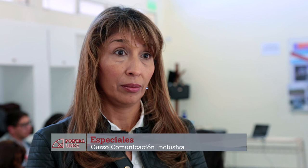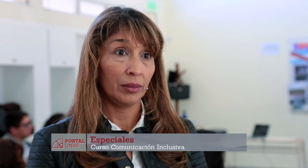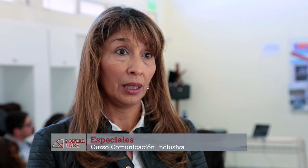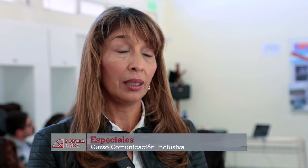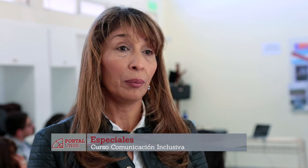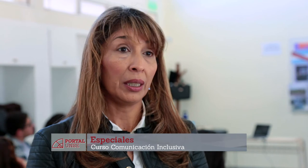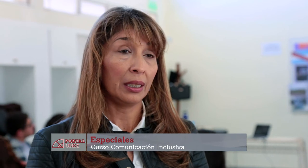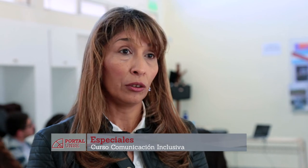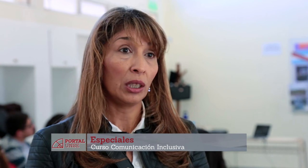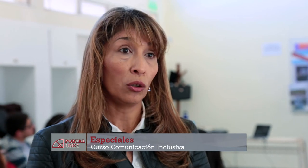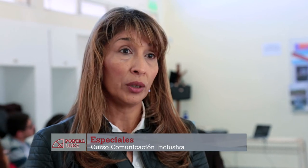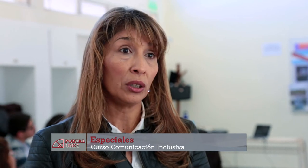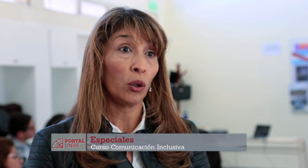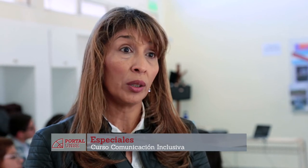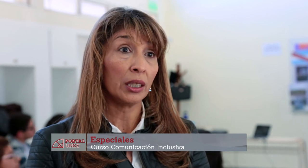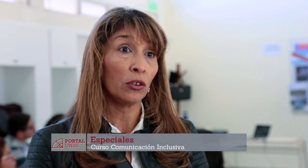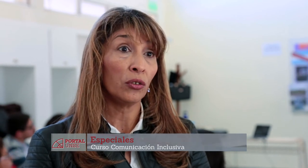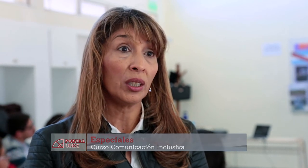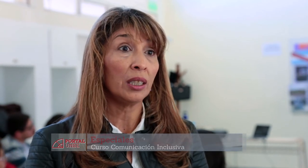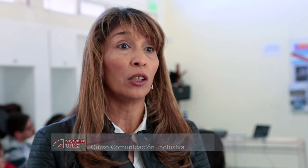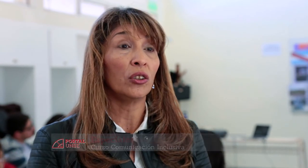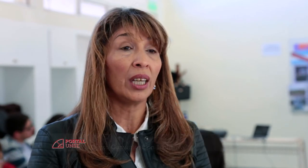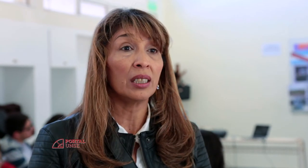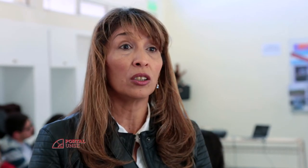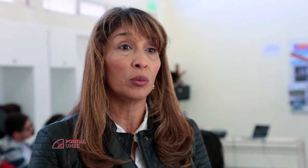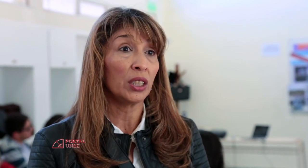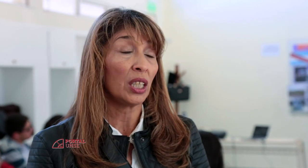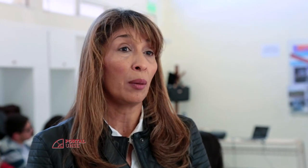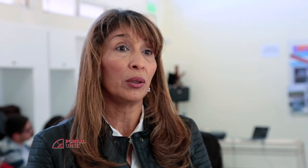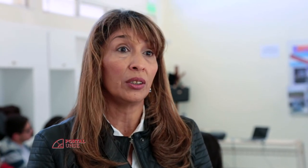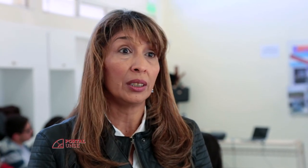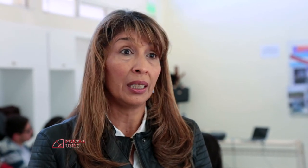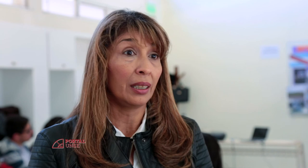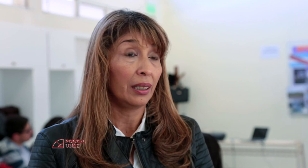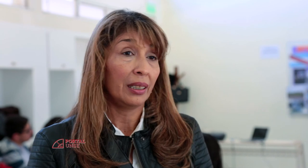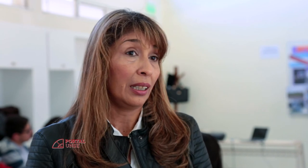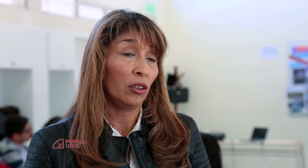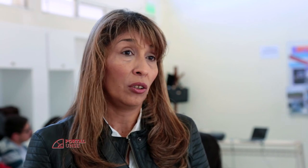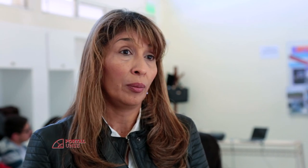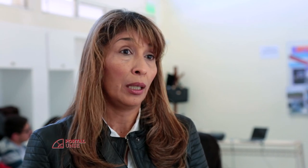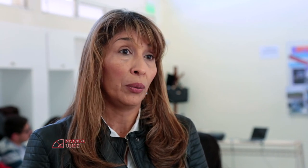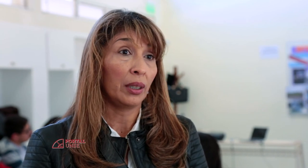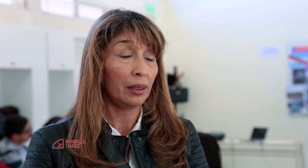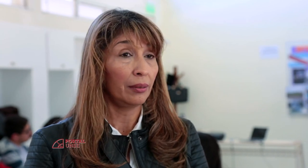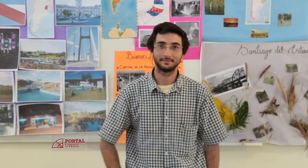¿sí? Para tener una comunicación fluida, contarse cómo se llama, cuántos años tiene, que es lo más importante.